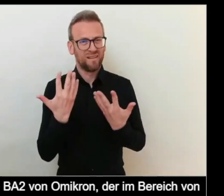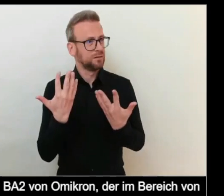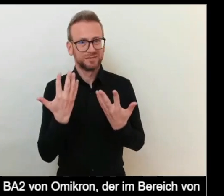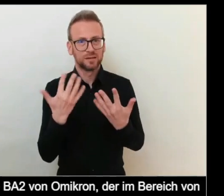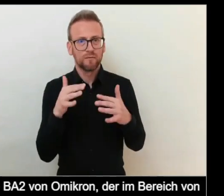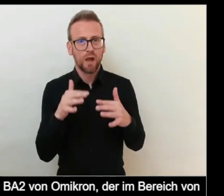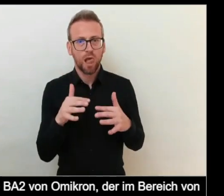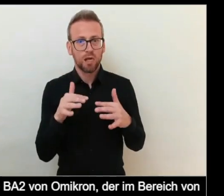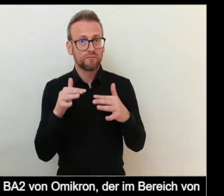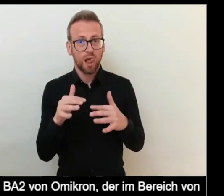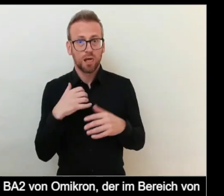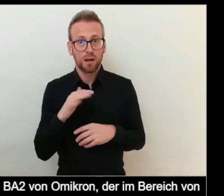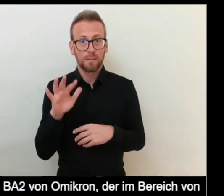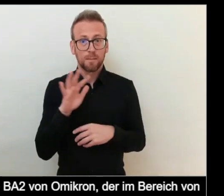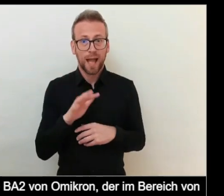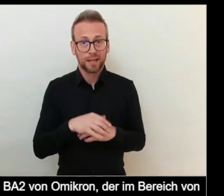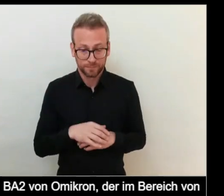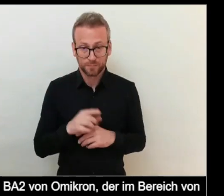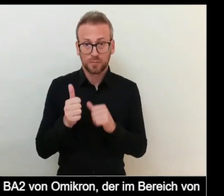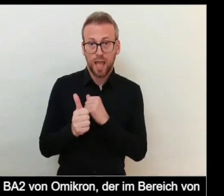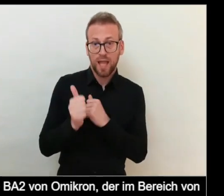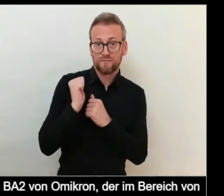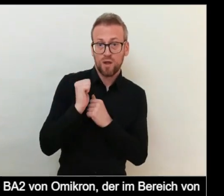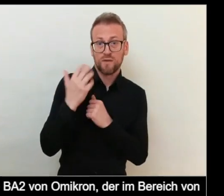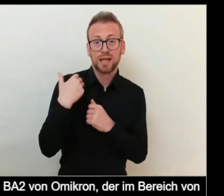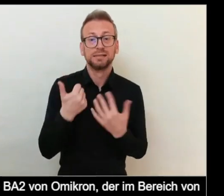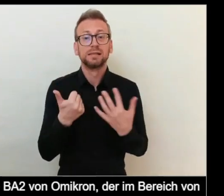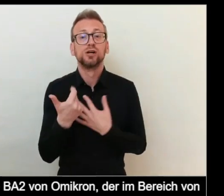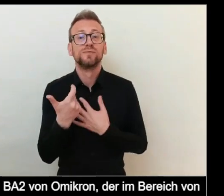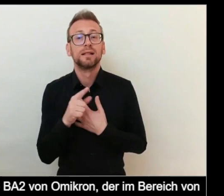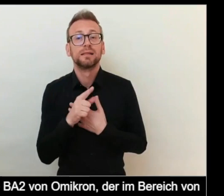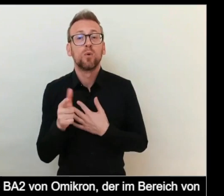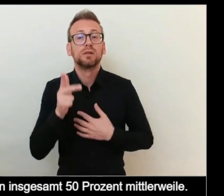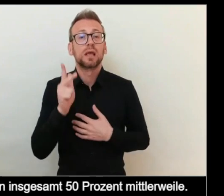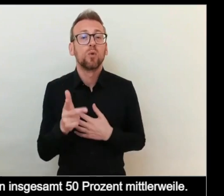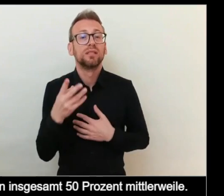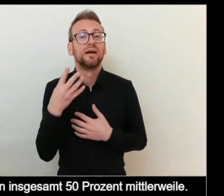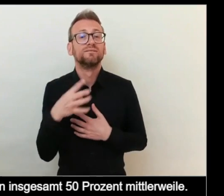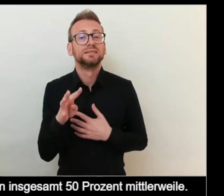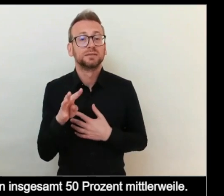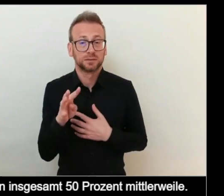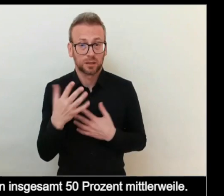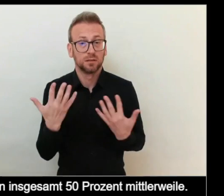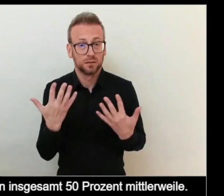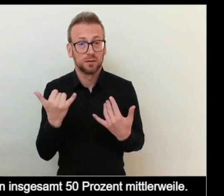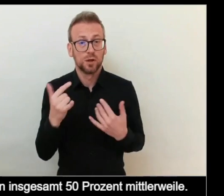mit 2027. In der Vorwoche waren wir bei 1990. deutschlandweit auch ein Sprung